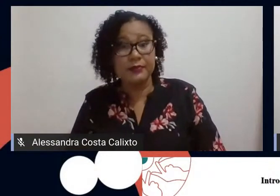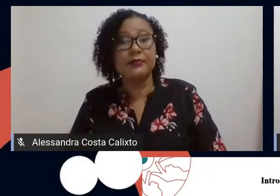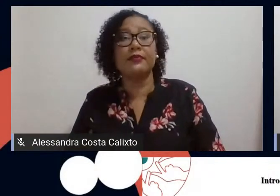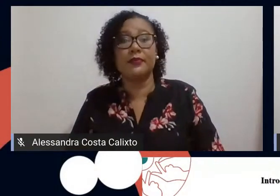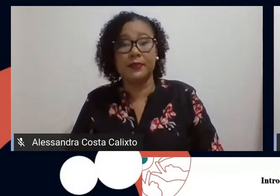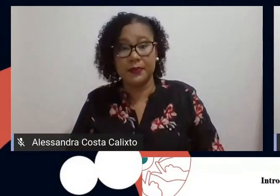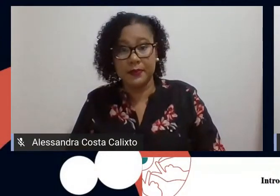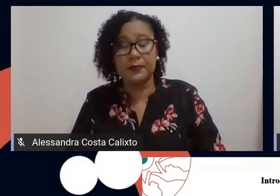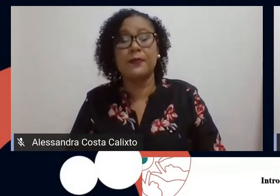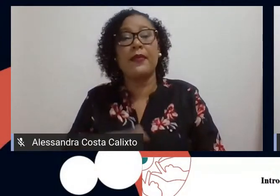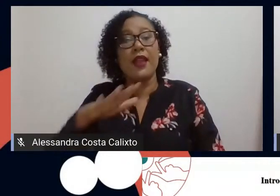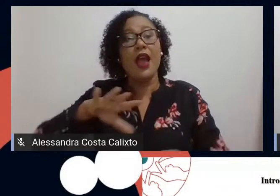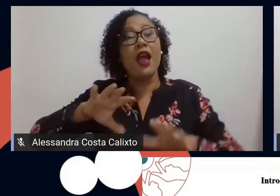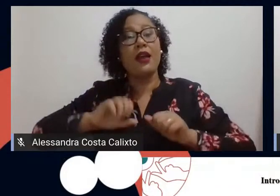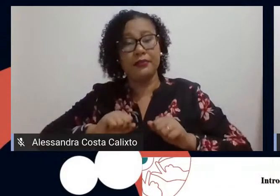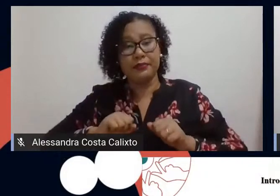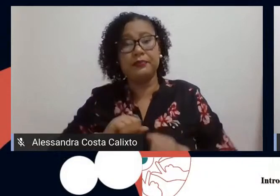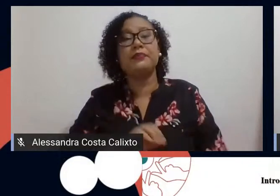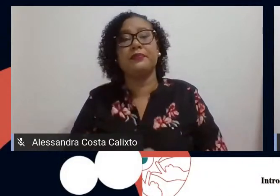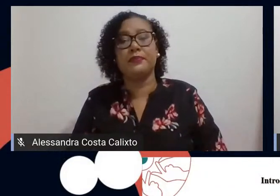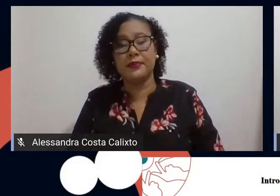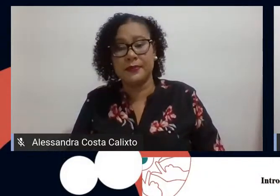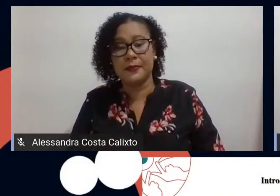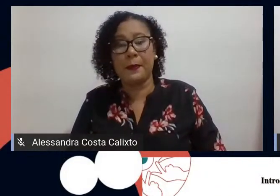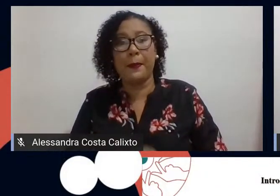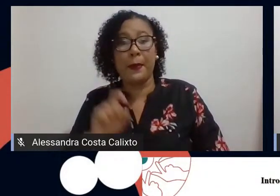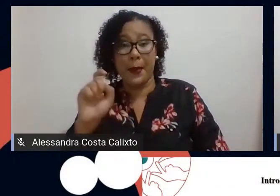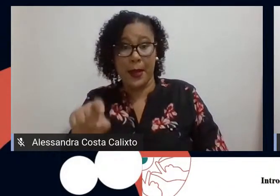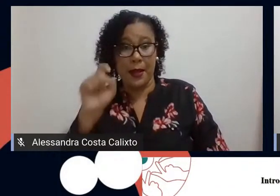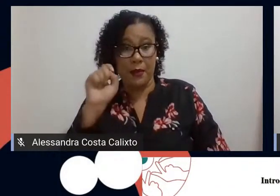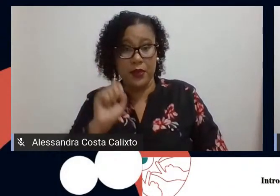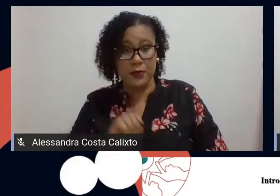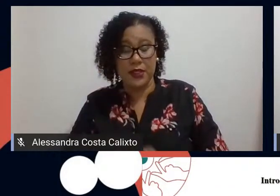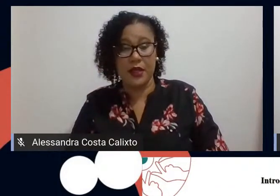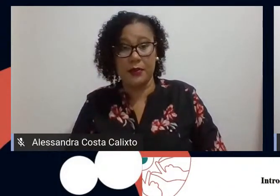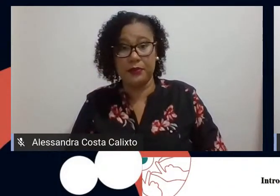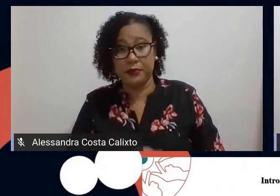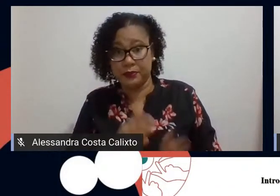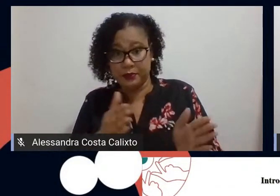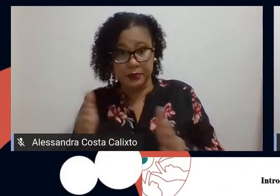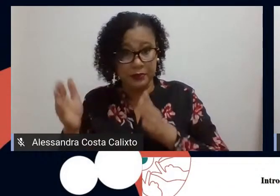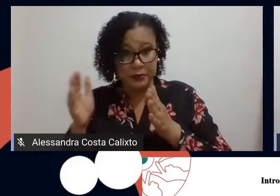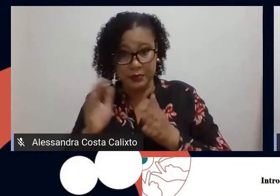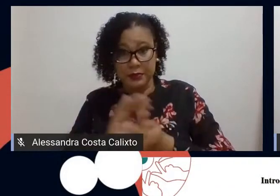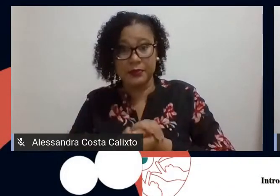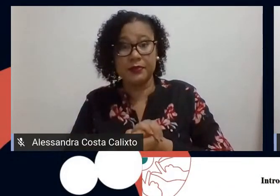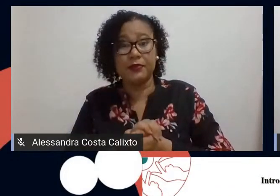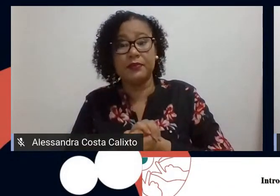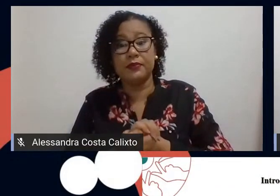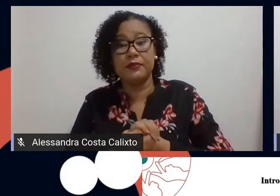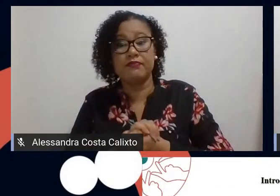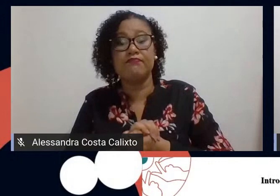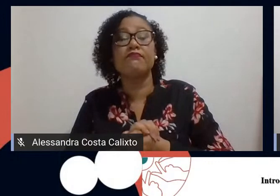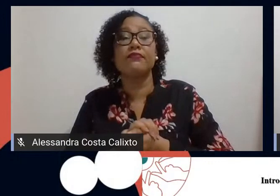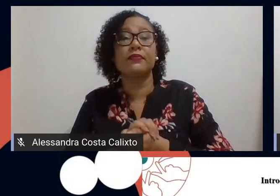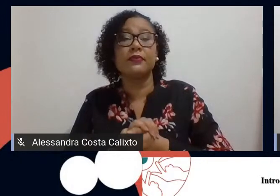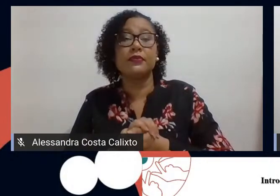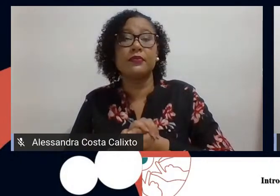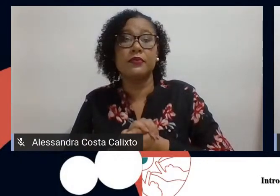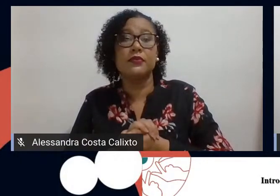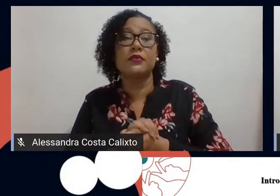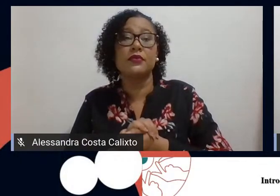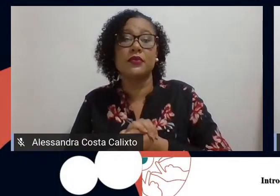nesse âmbito com a aquisição infantil das crianças surdas. Pode passar pro próximo